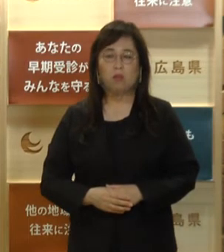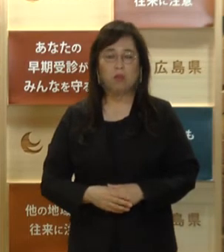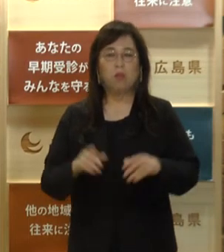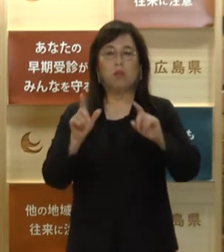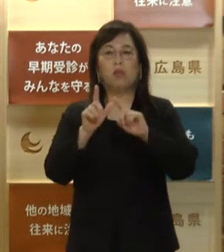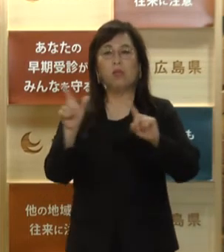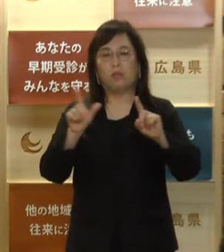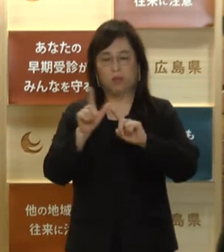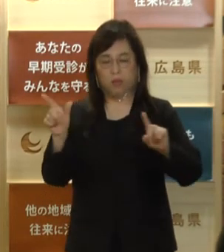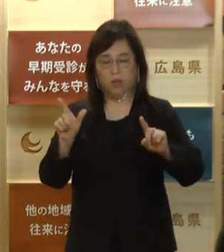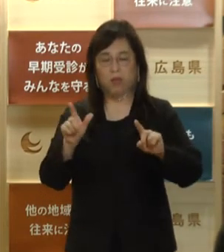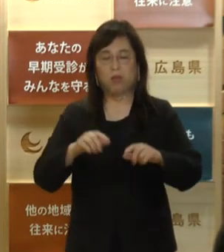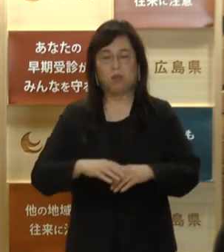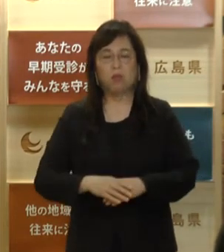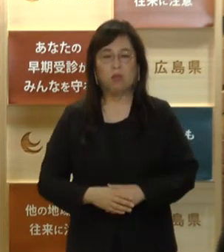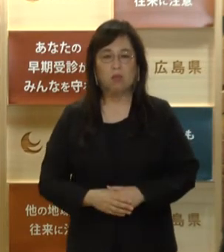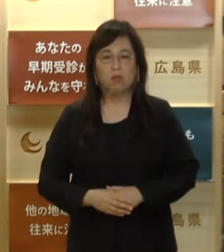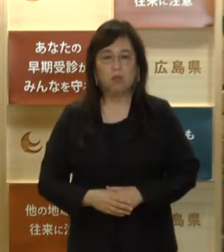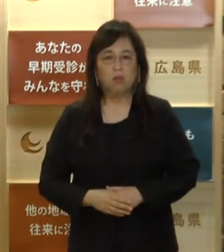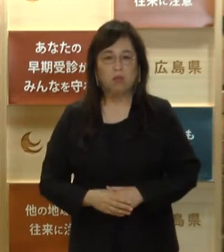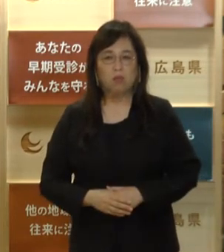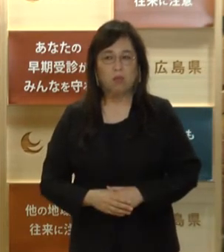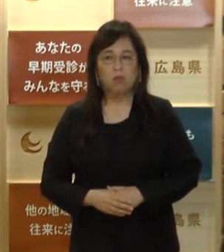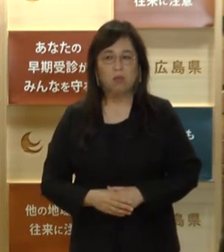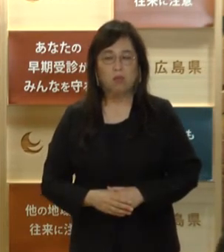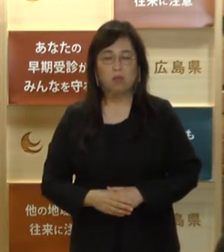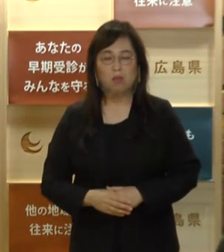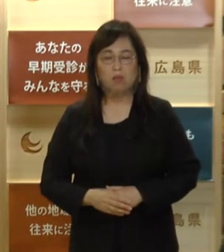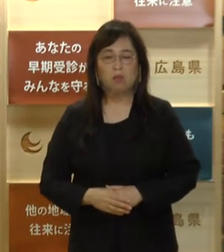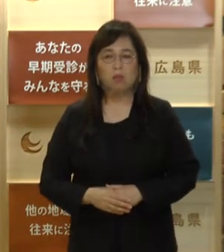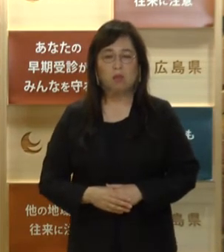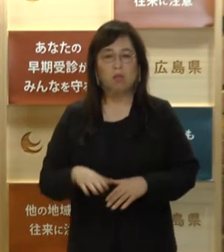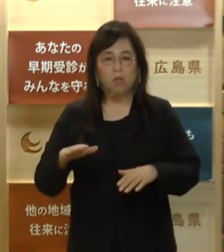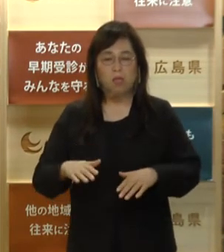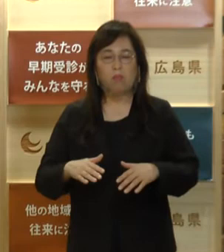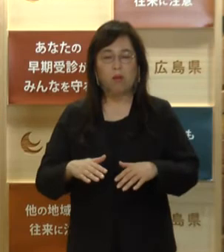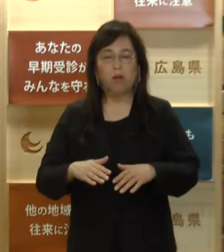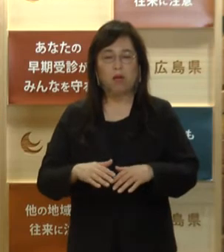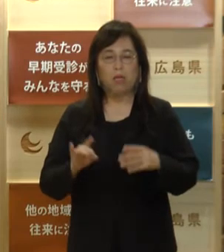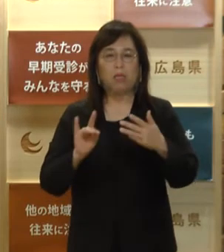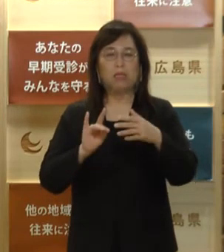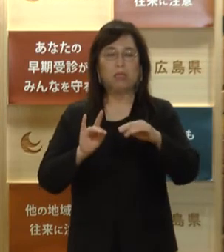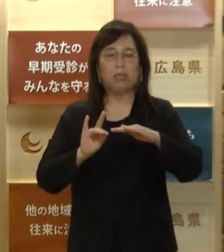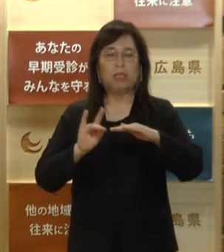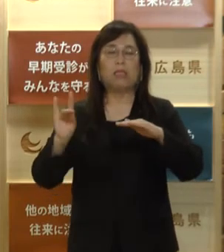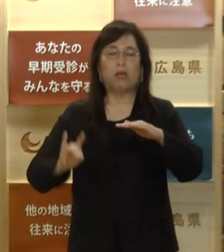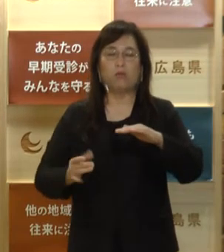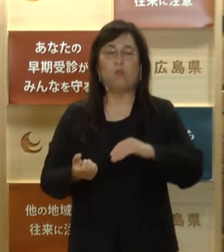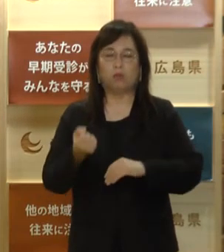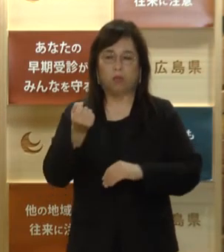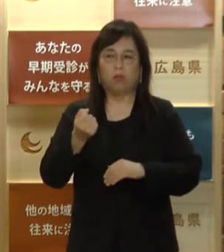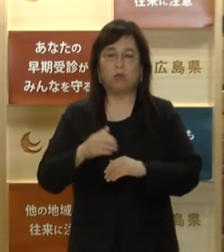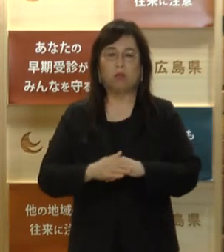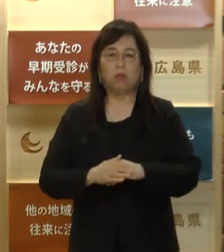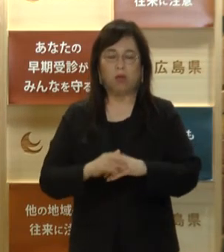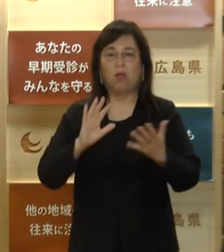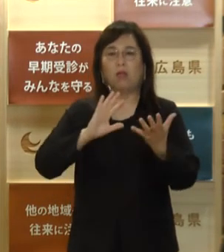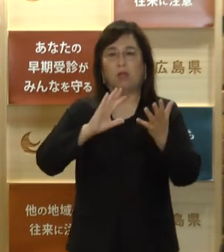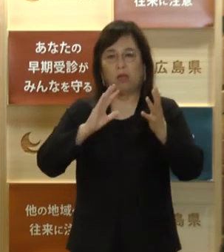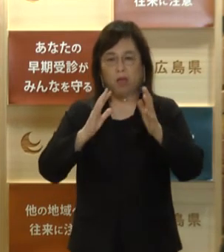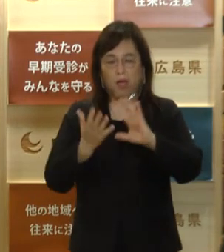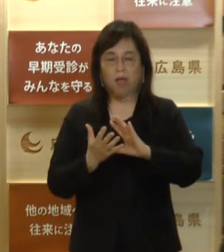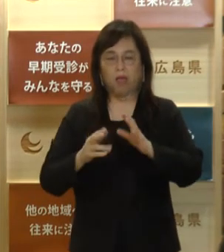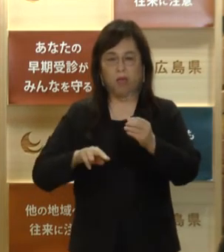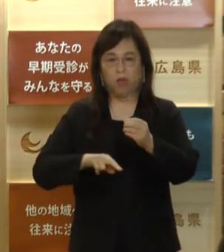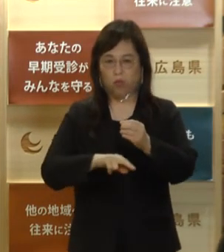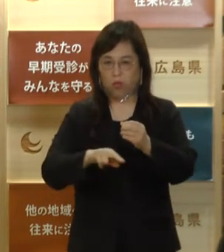NHK の松岡と申します。特集番組を担当しておりまして、一つ質問させてください。変異ウイルスというのが全